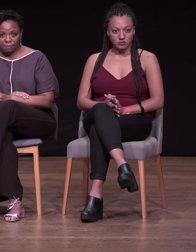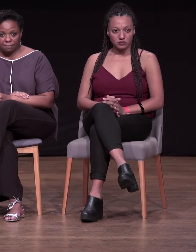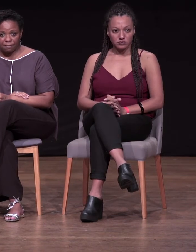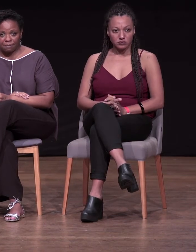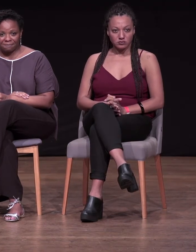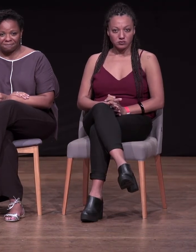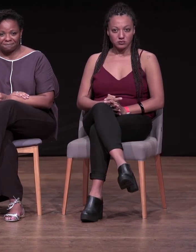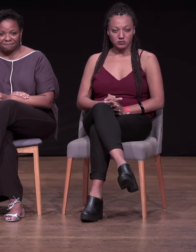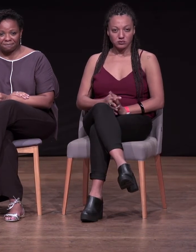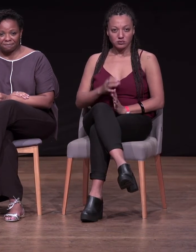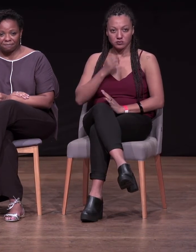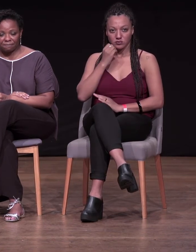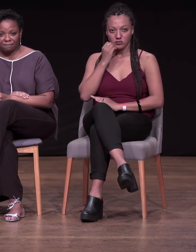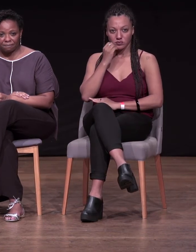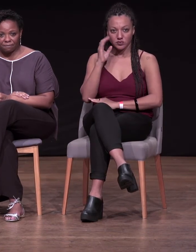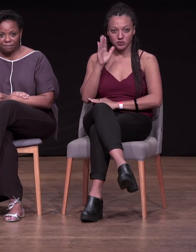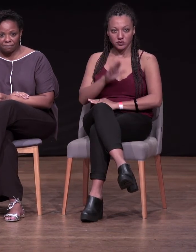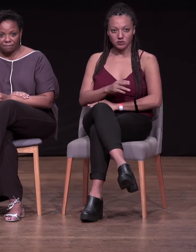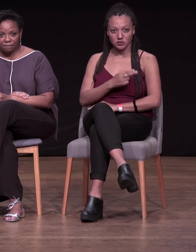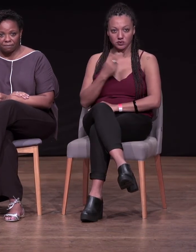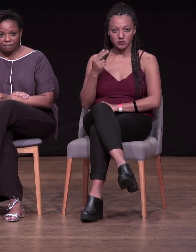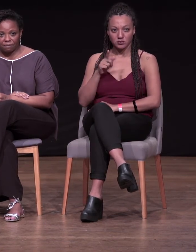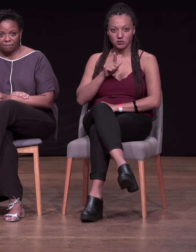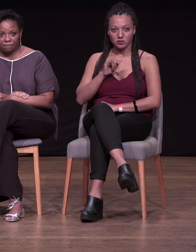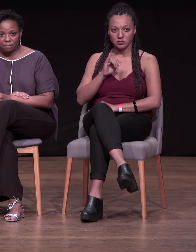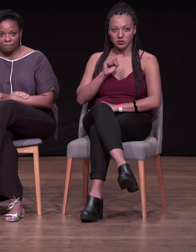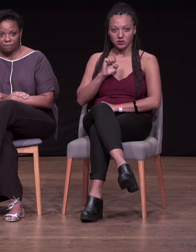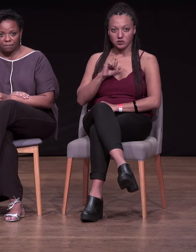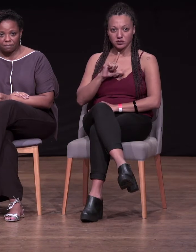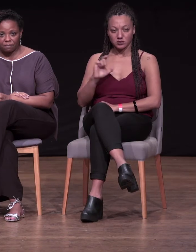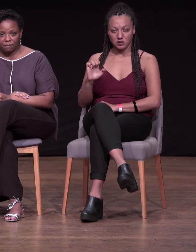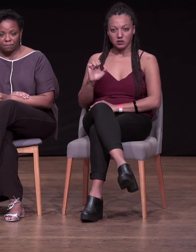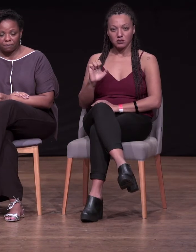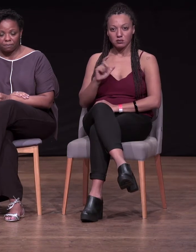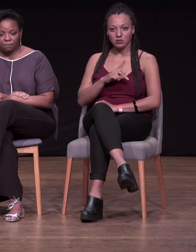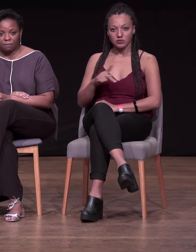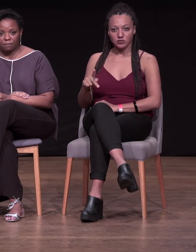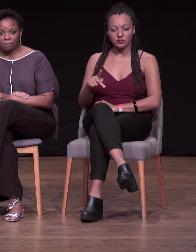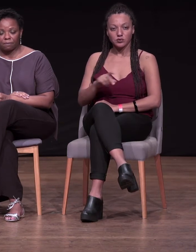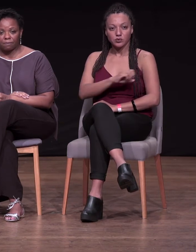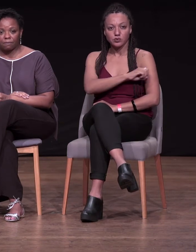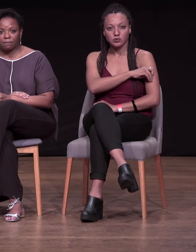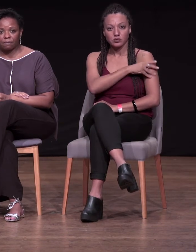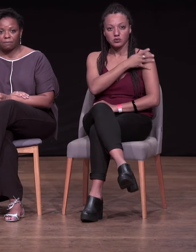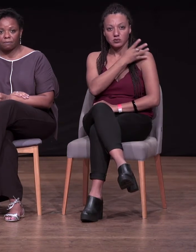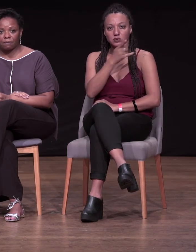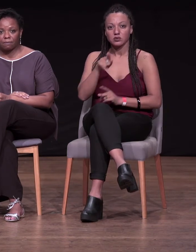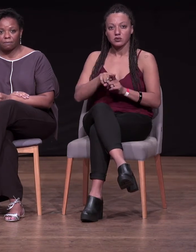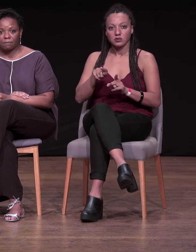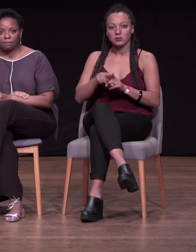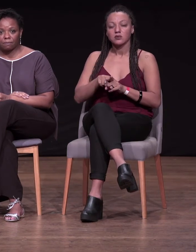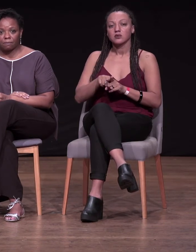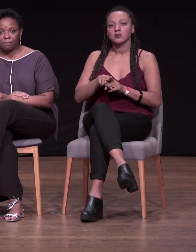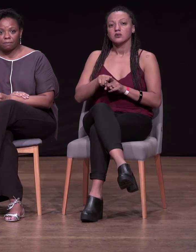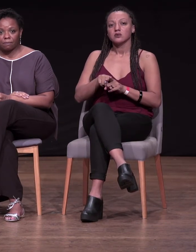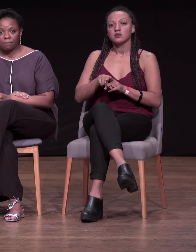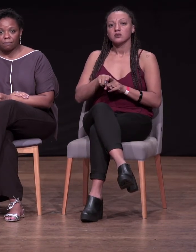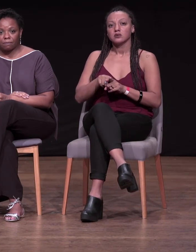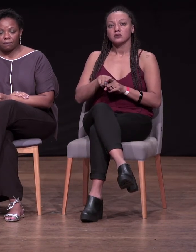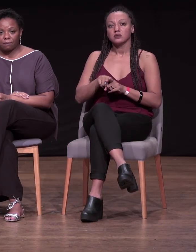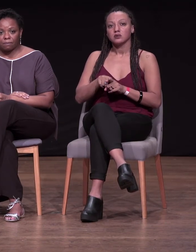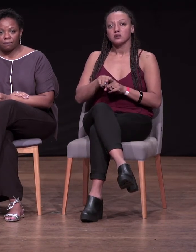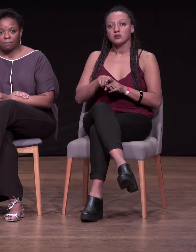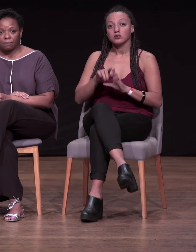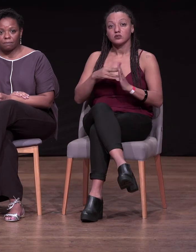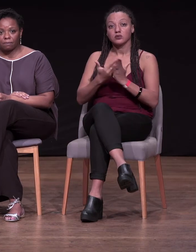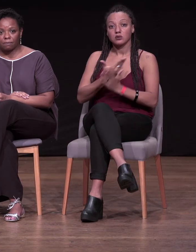Boa tarde, meu nome é Gisele, eu sou professora de arte também do infantil e fundamental da rede pública de São Bernardo.